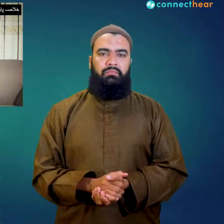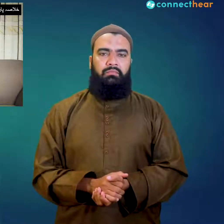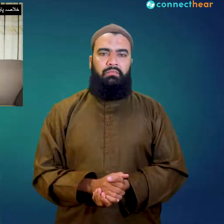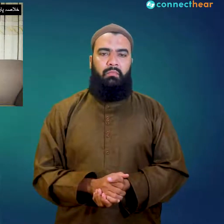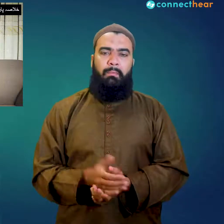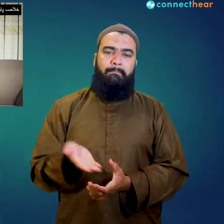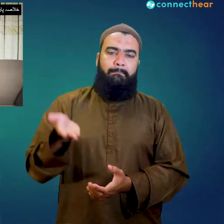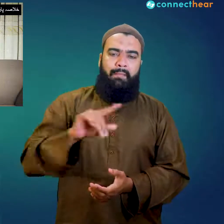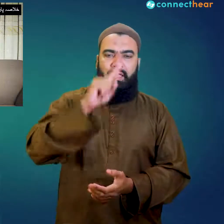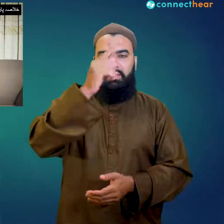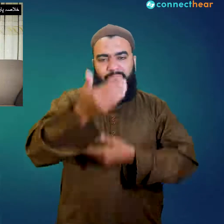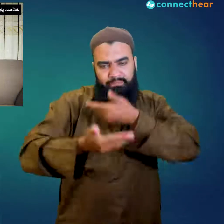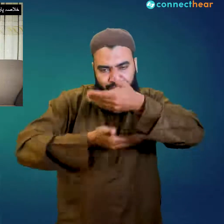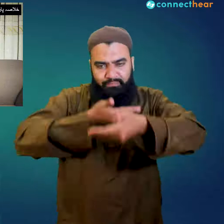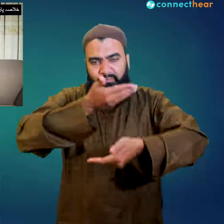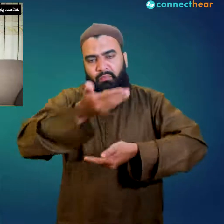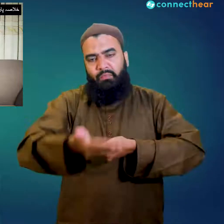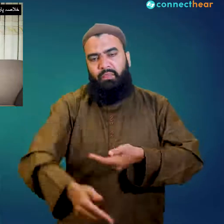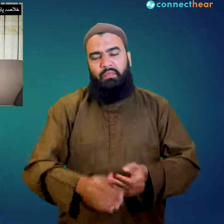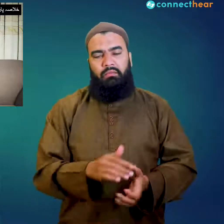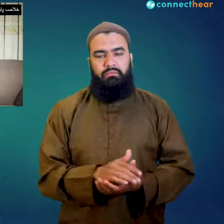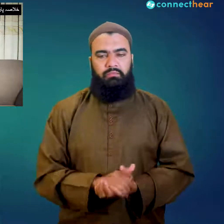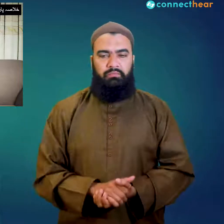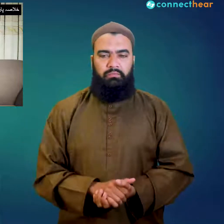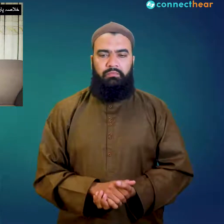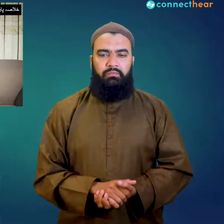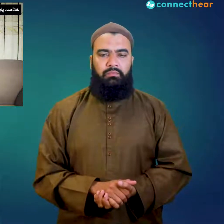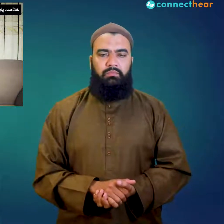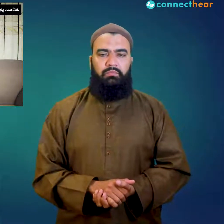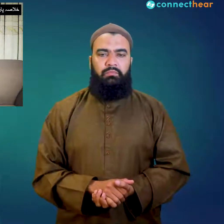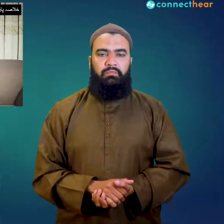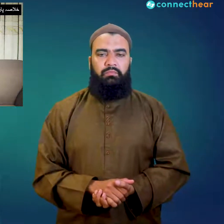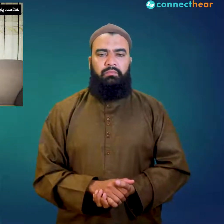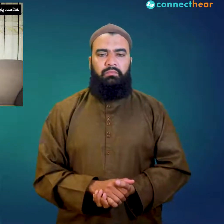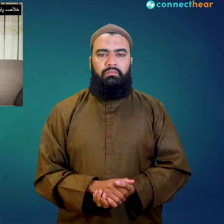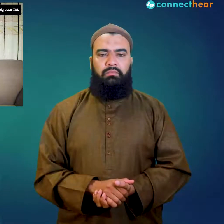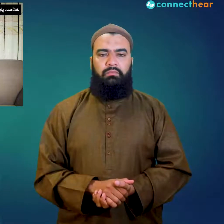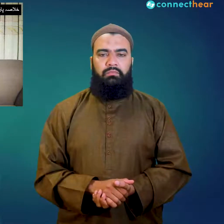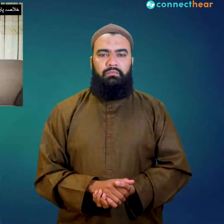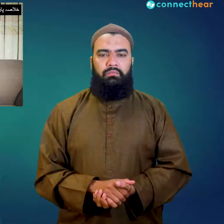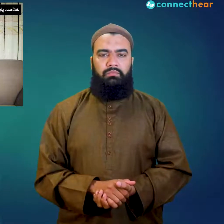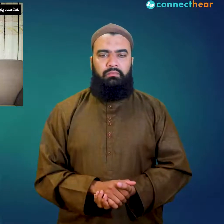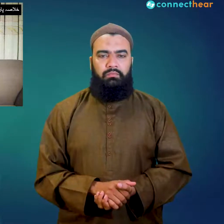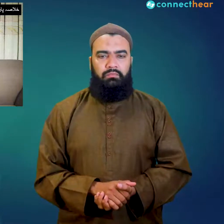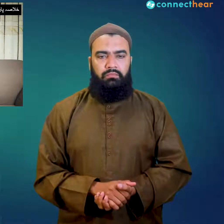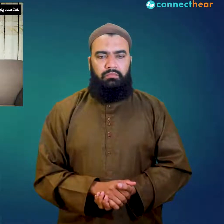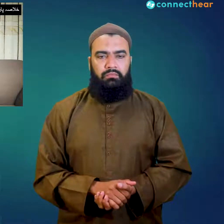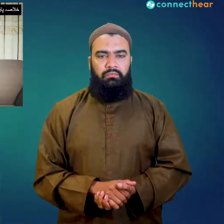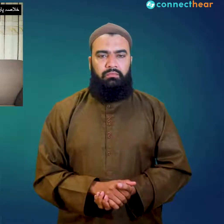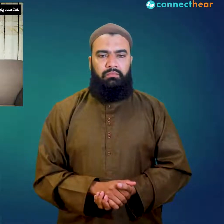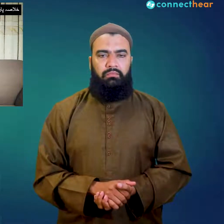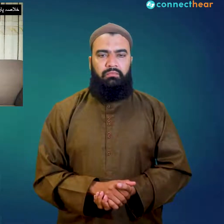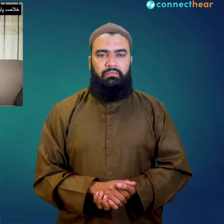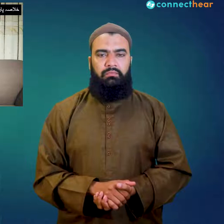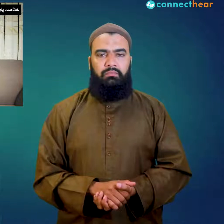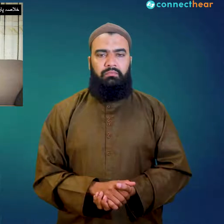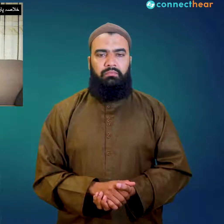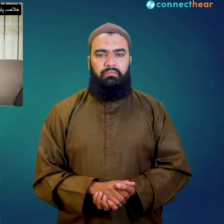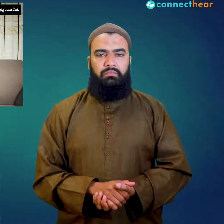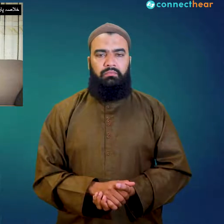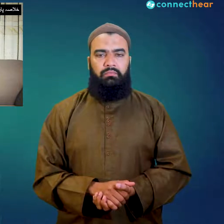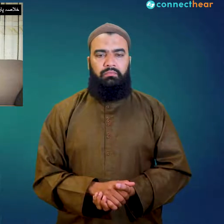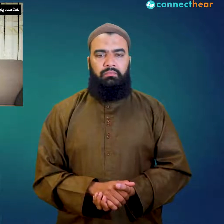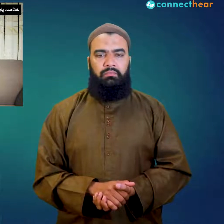رکوع نمبر 5 آیت نمبر 130 یا ایھا الذین آمنوا لا تأکلوا